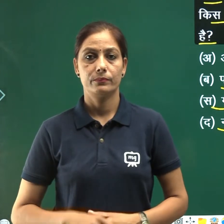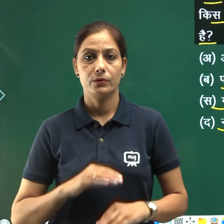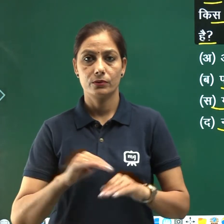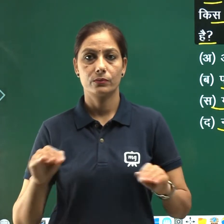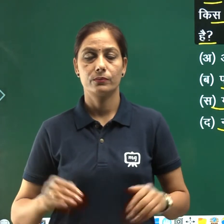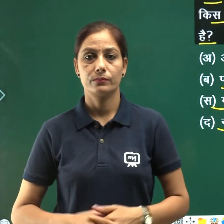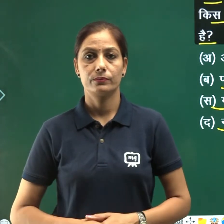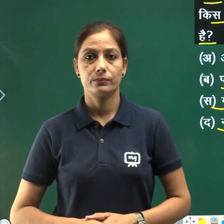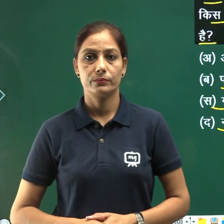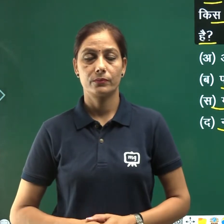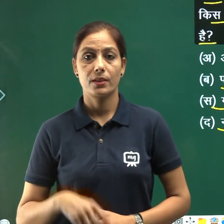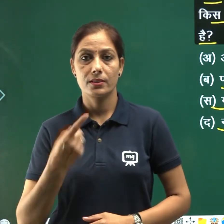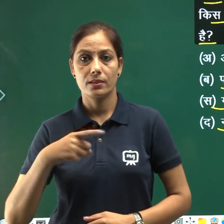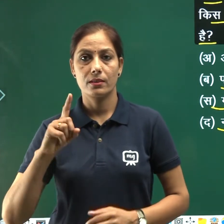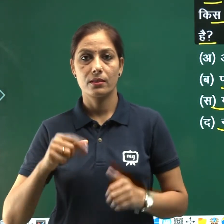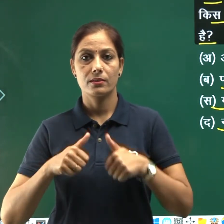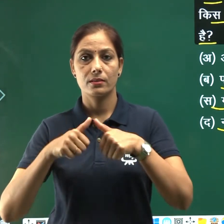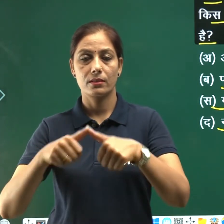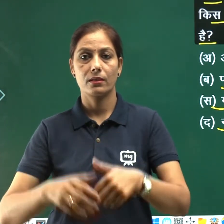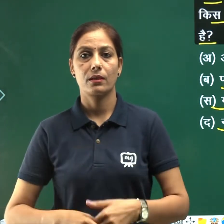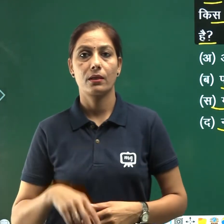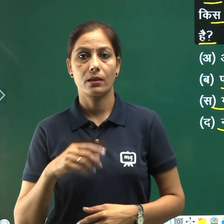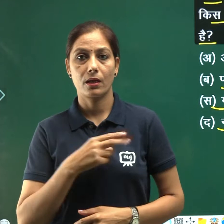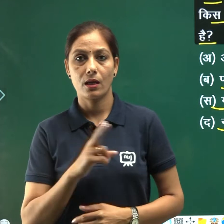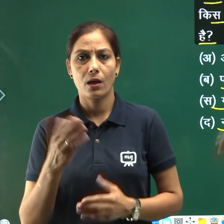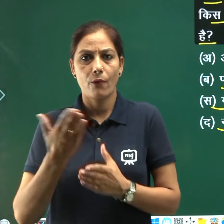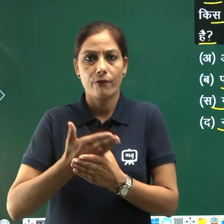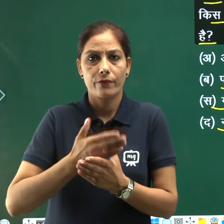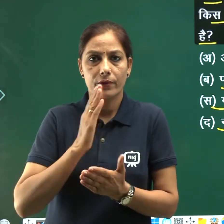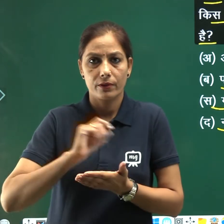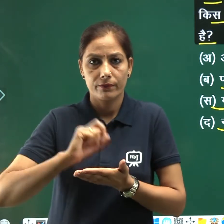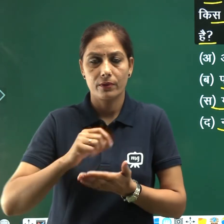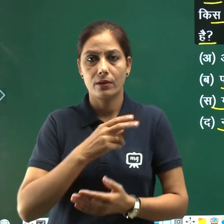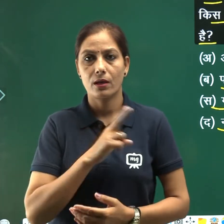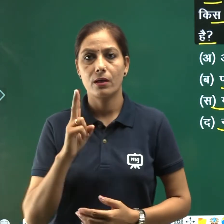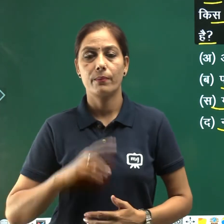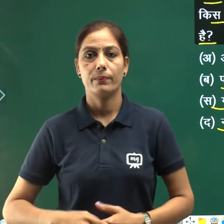बच्चों, सही उत्तर है अनामिका।